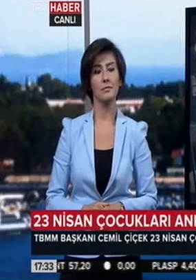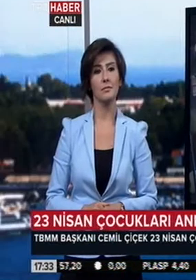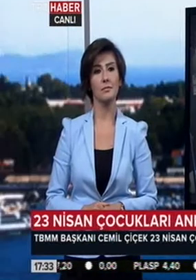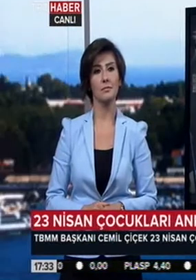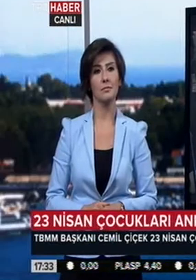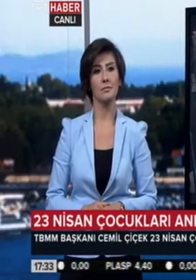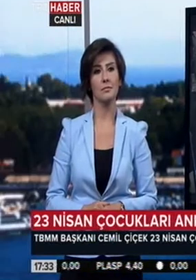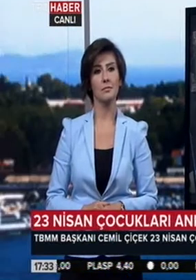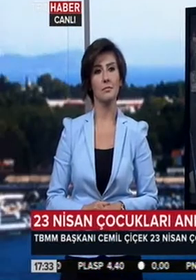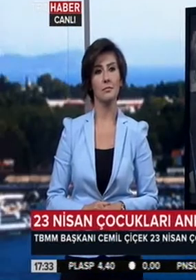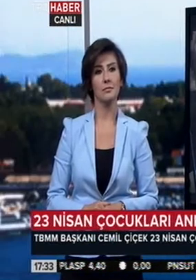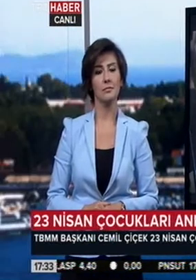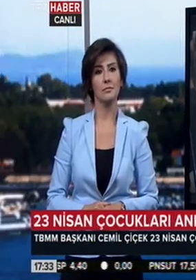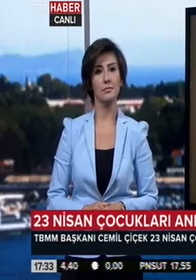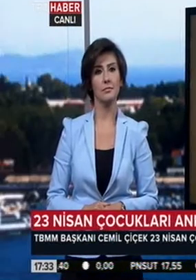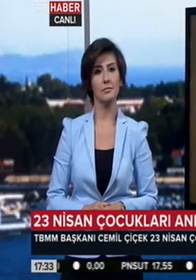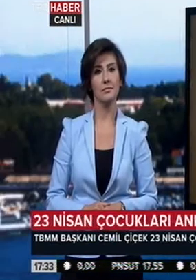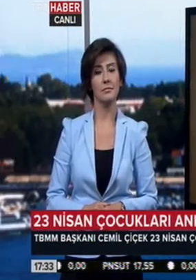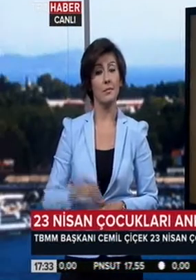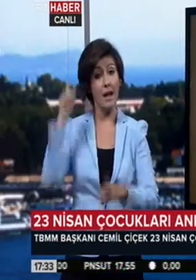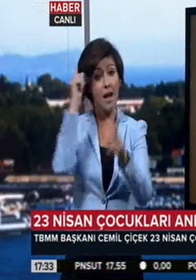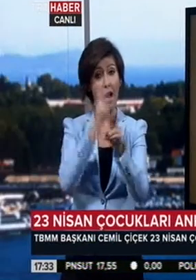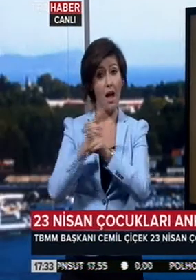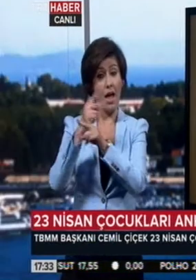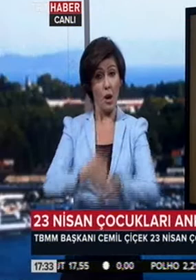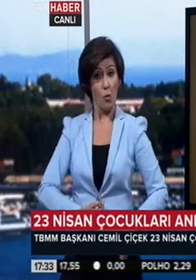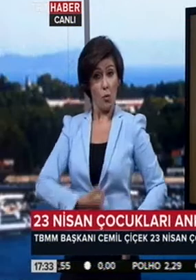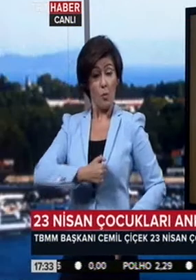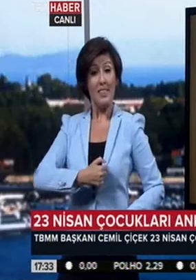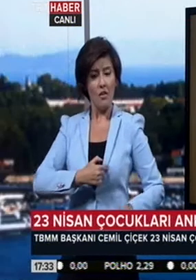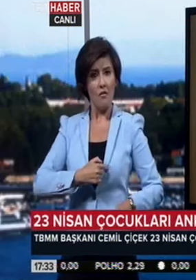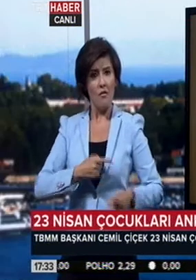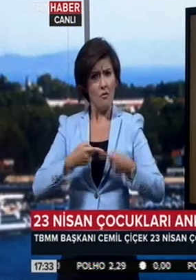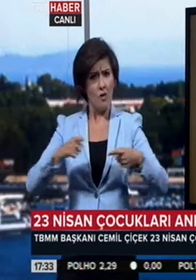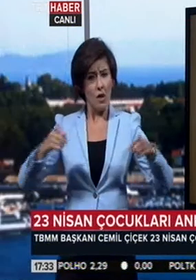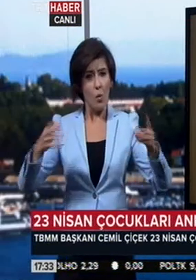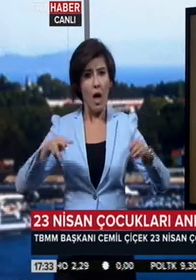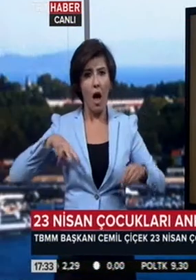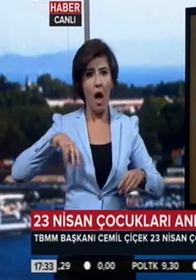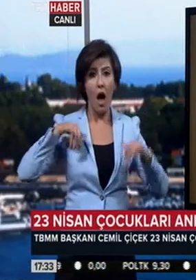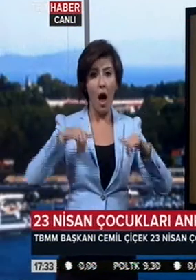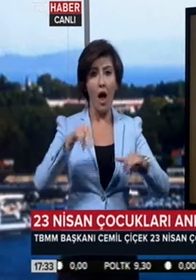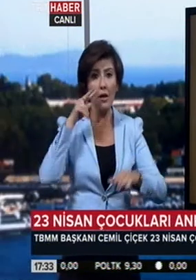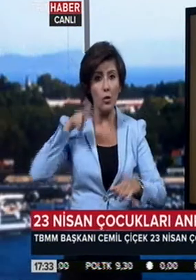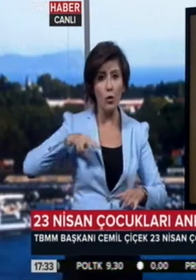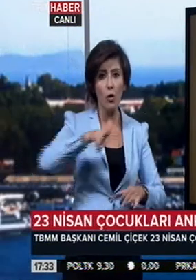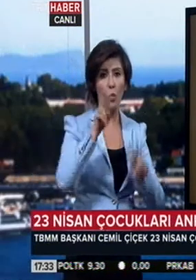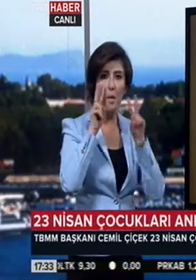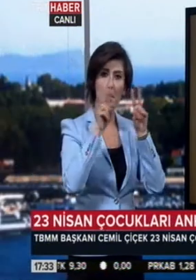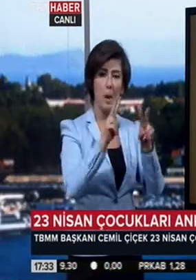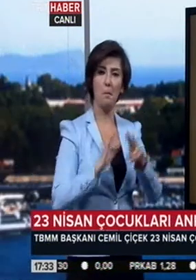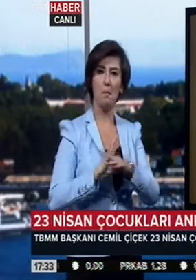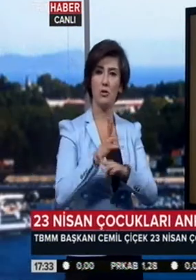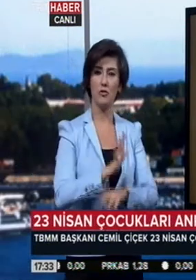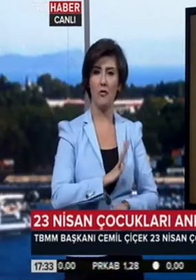beliefs, cultures and colors. Hayalleriniz ve ümitleriniz farklı da olsa aynı yöne bakmayı başarabiliyorsunuz.